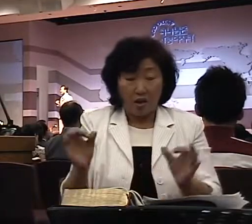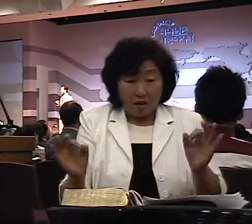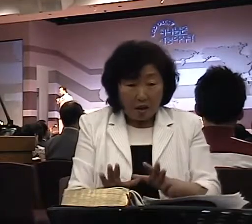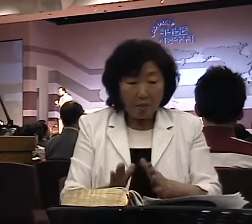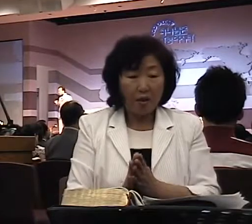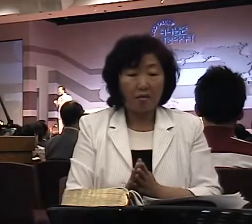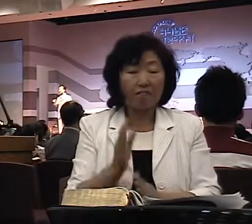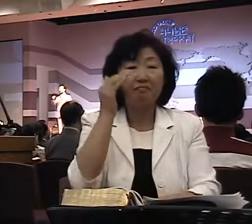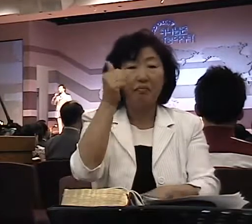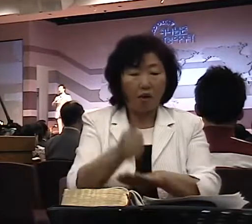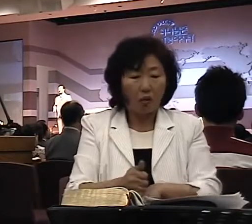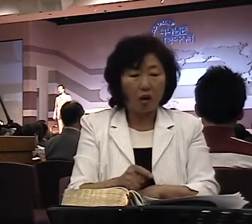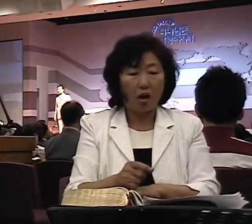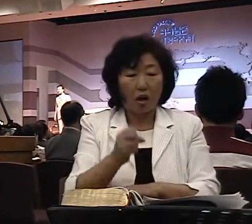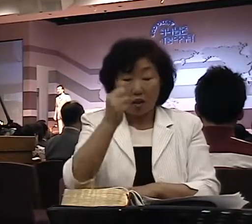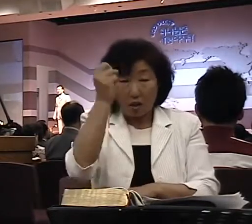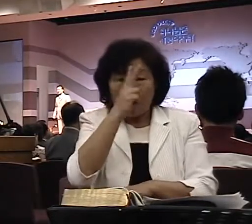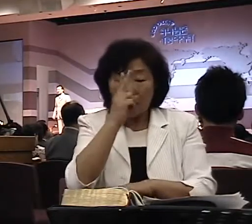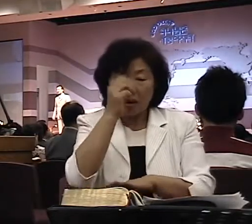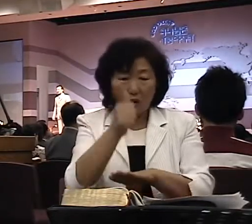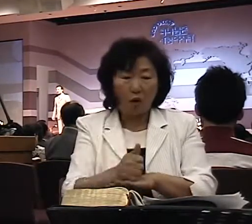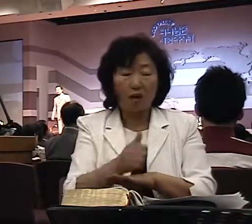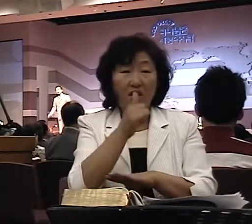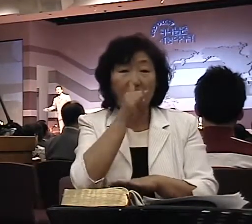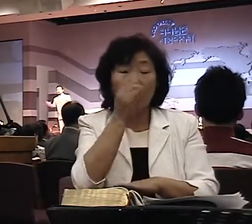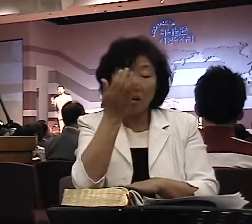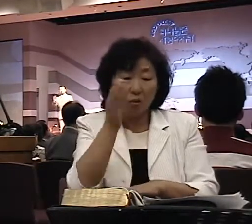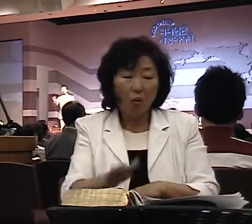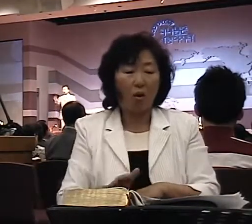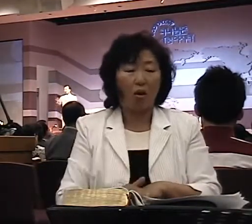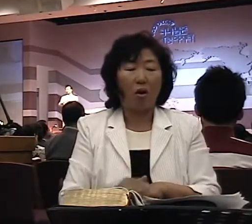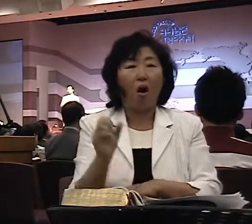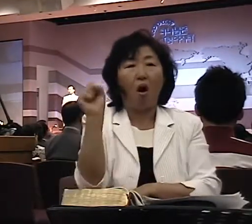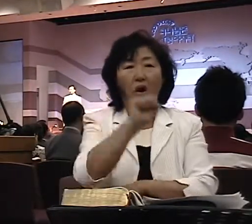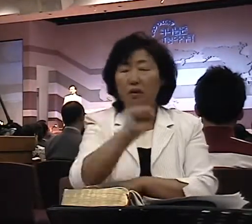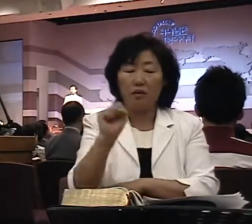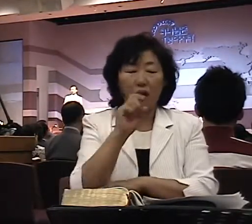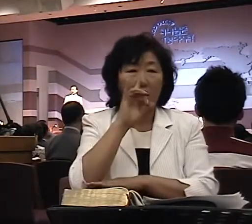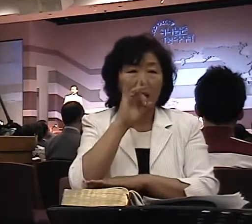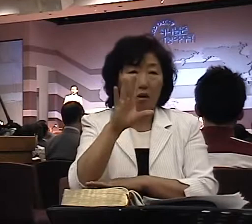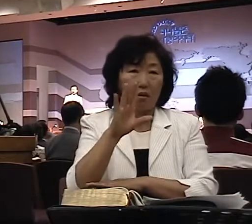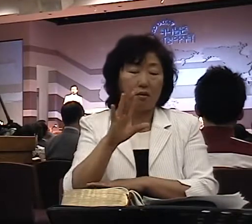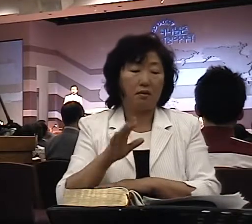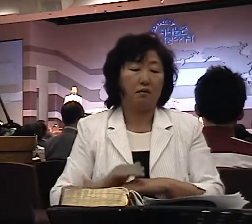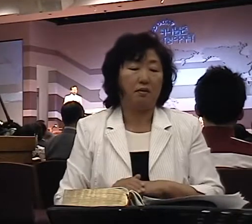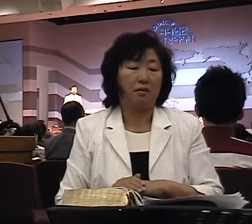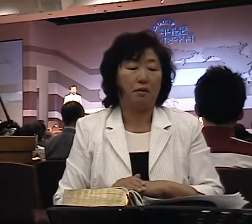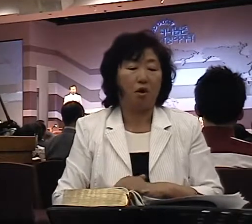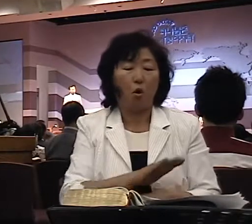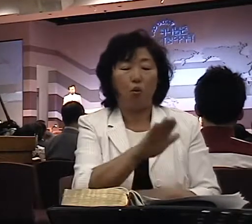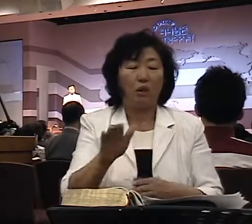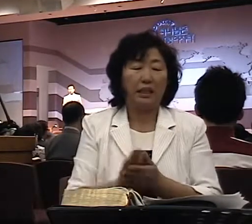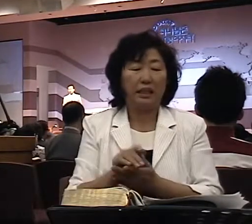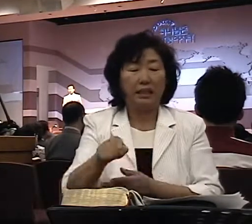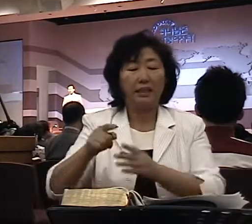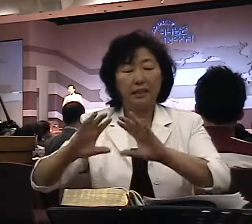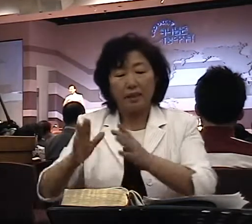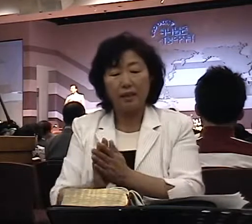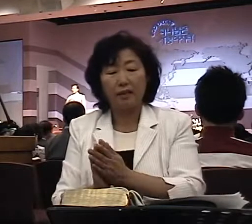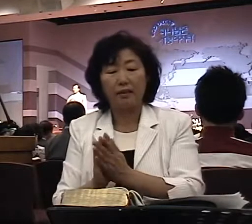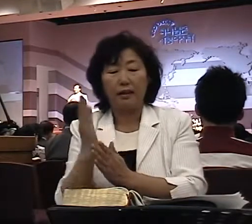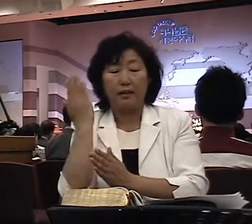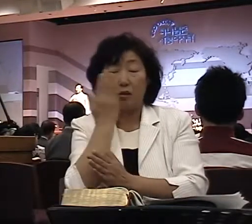결과가 뜻밖의 결과일지라도 흔들려서는 안 되는 것입니다. 우리가 이 세상에서